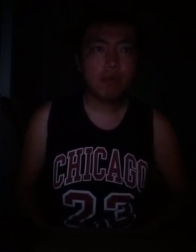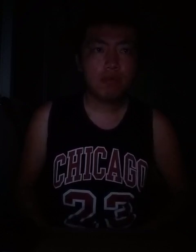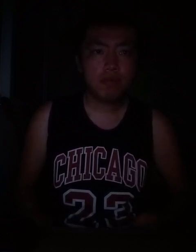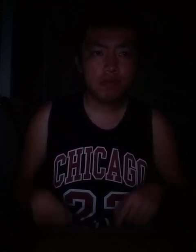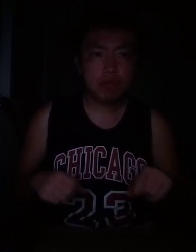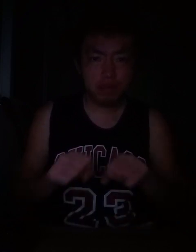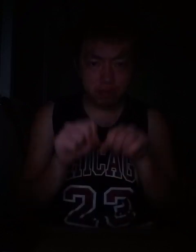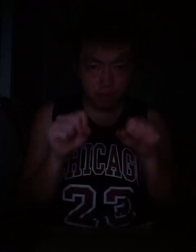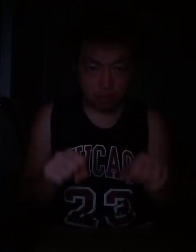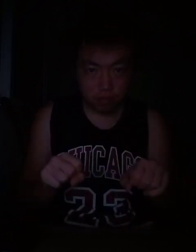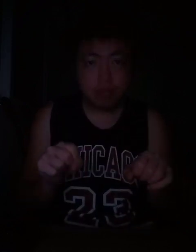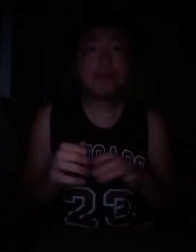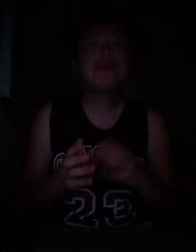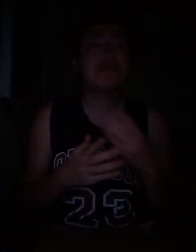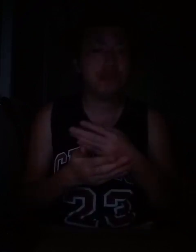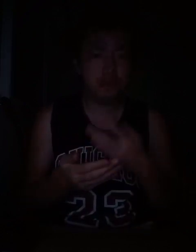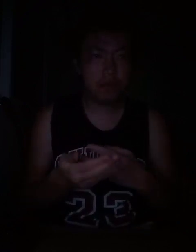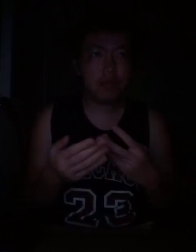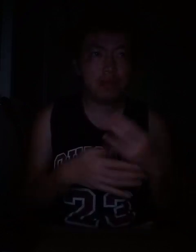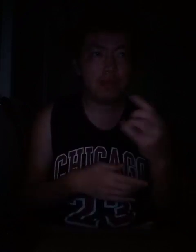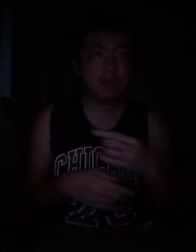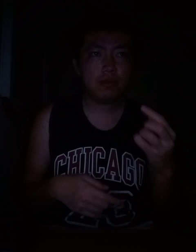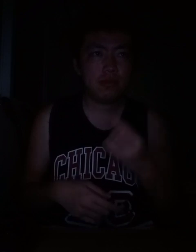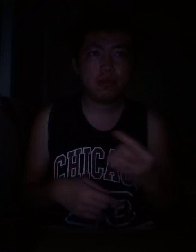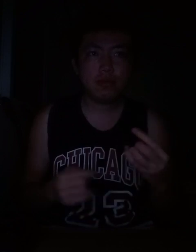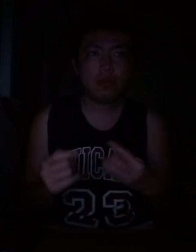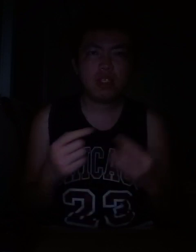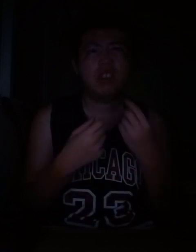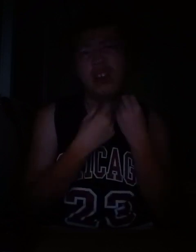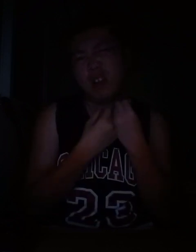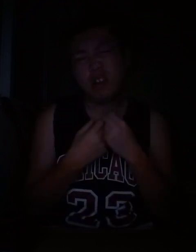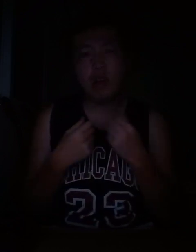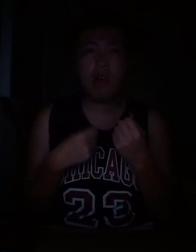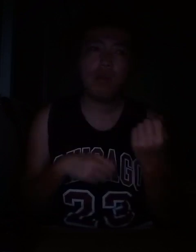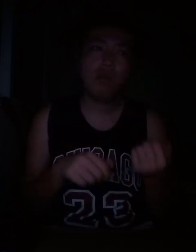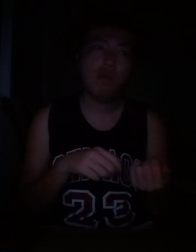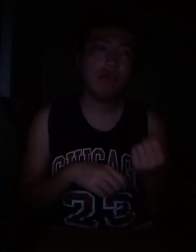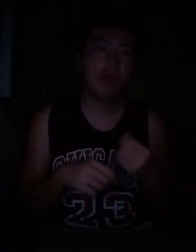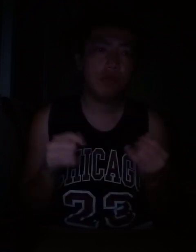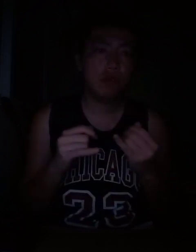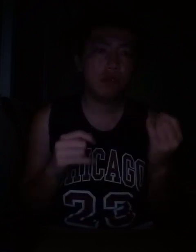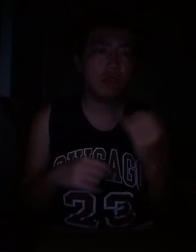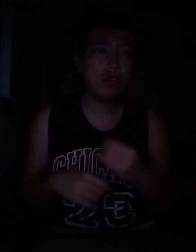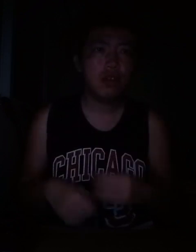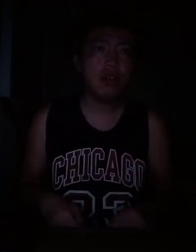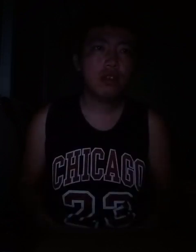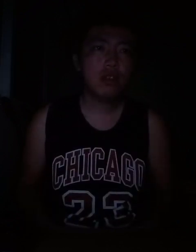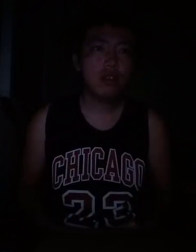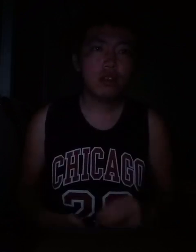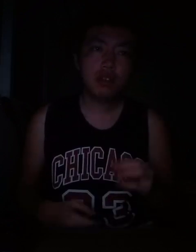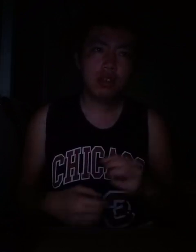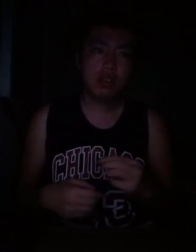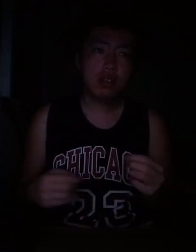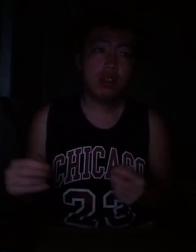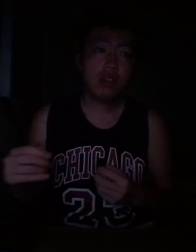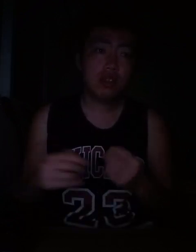경기 성남의 빵 공장에서 작업자가 기계에 끼어 심정지되는 사고가 발생했습니다. 그런데 최근 1년 사이